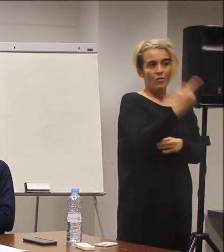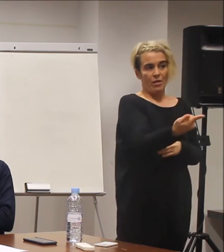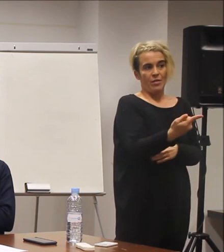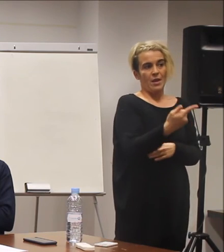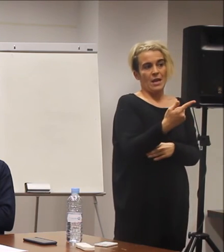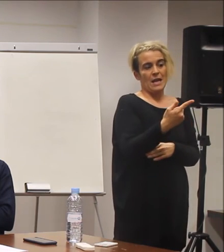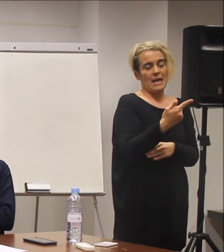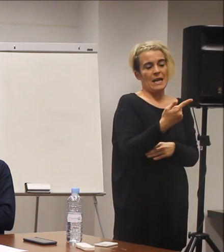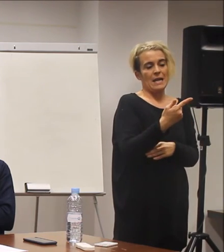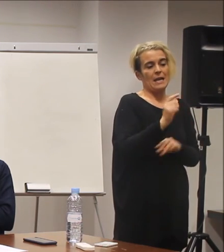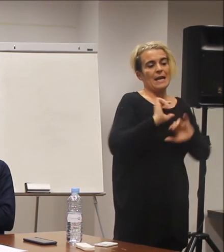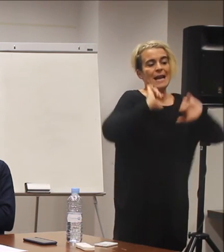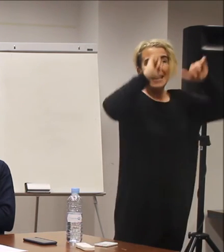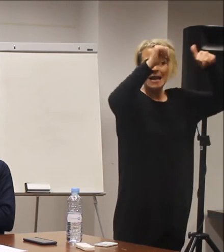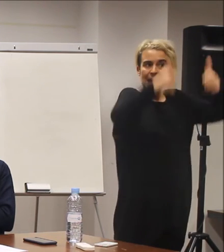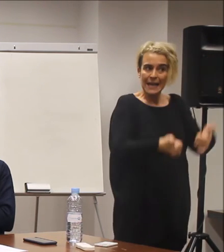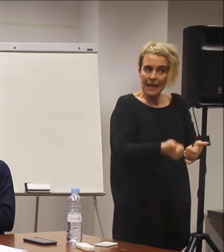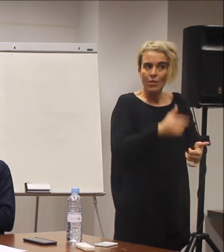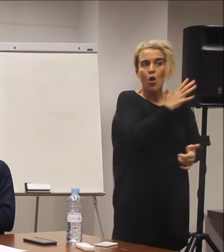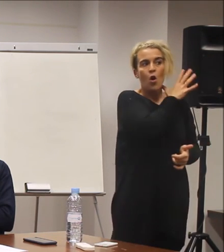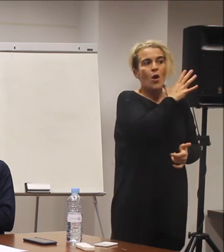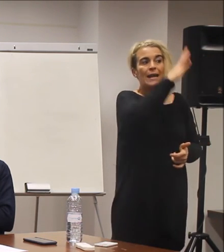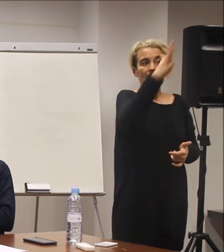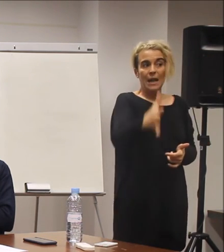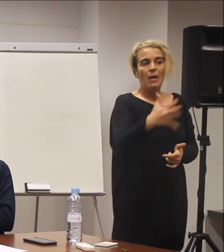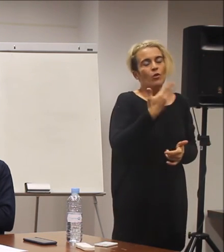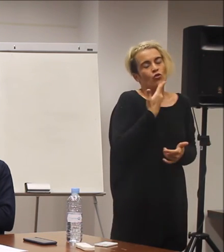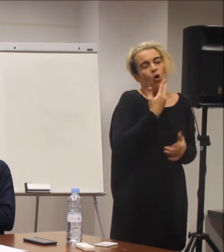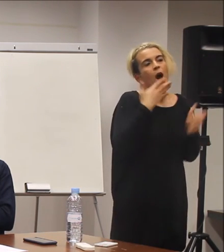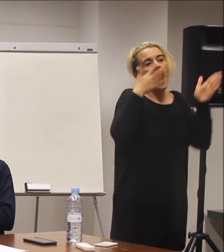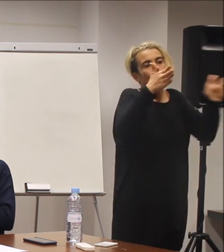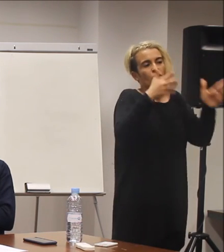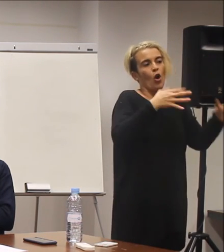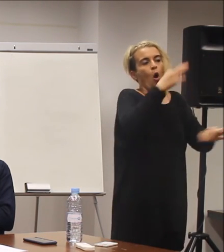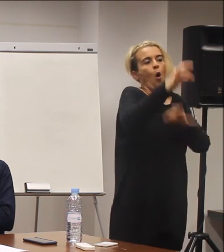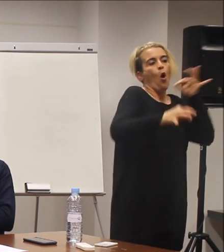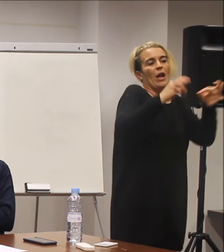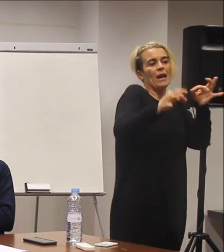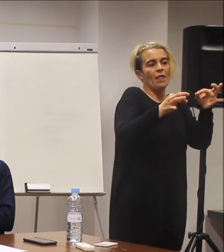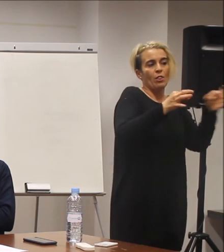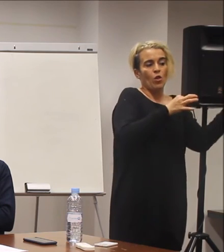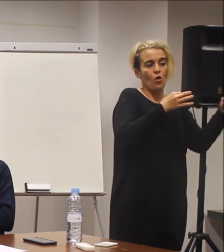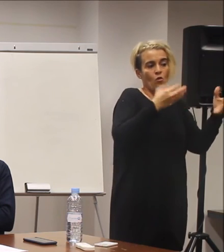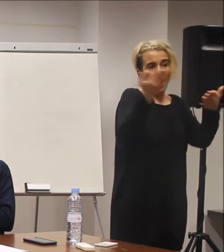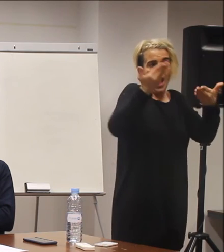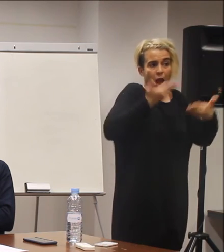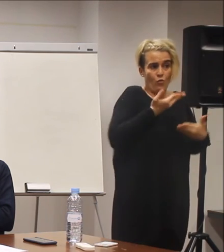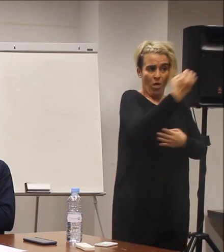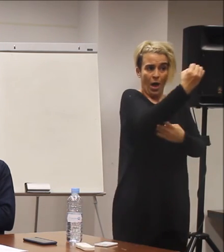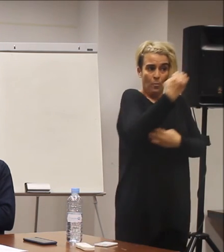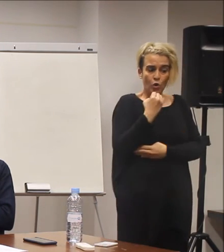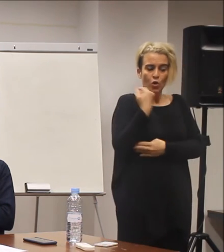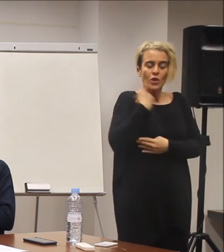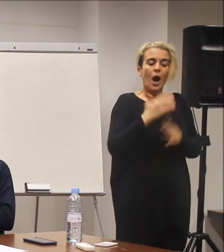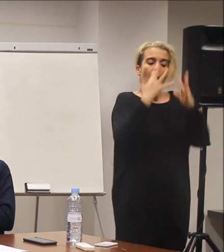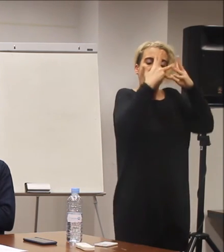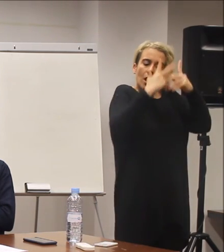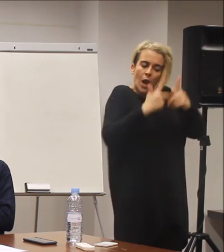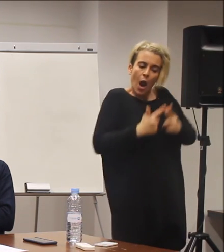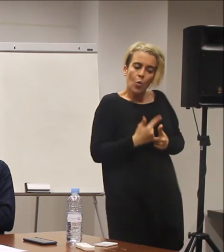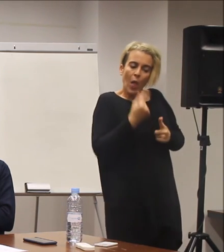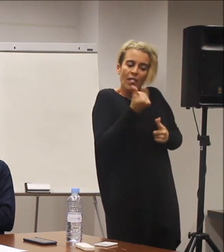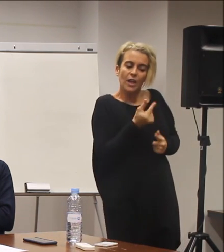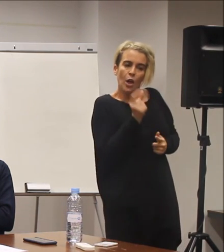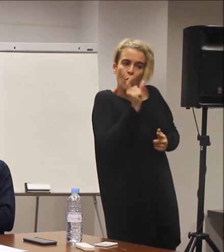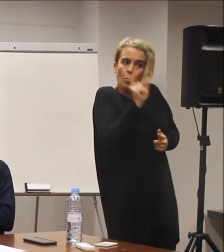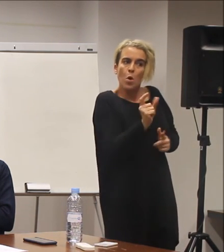reclamación extrajudicial ya la haga algún profesional o alguna organización que os ayude, y así, una vez os digan las cantidades que os corresponderían,